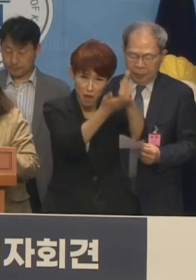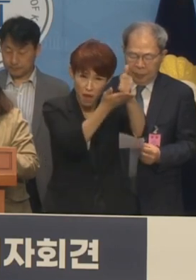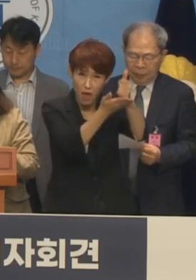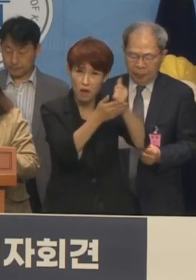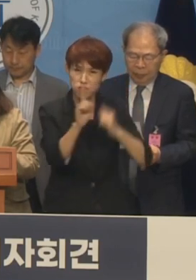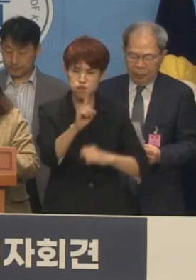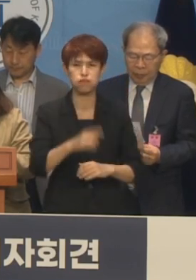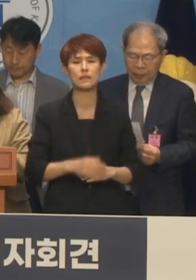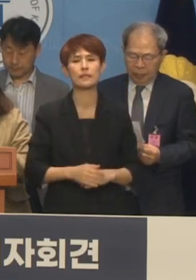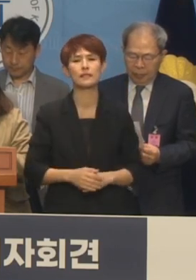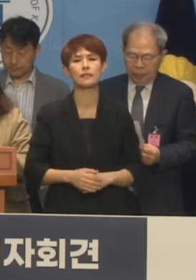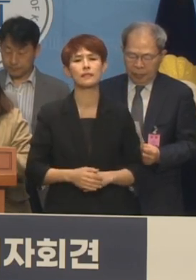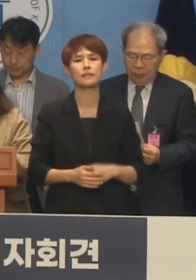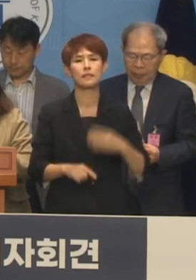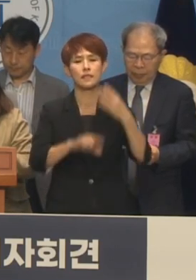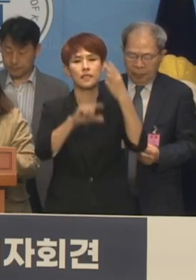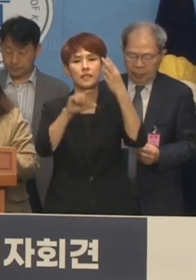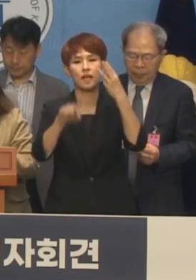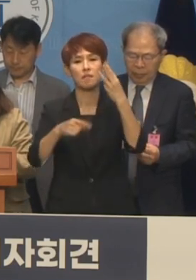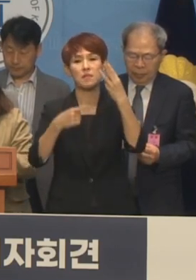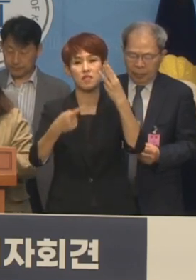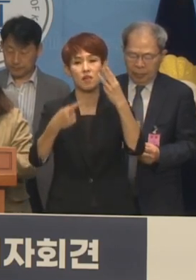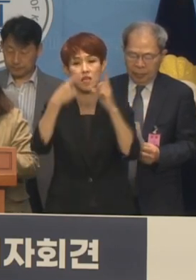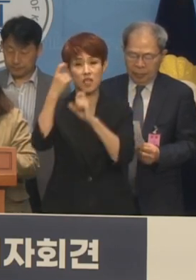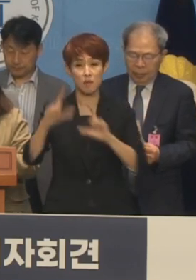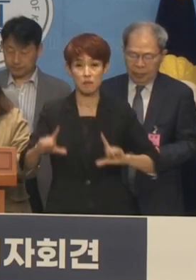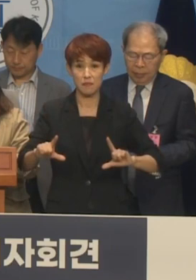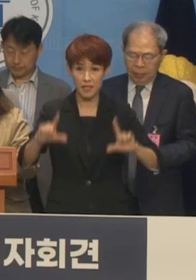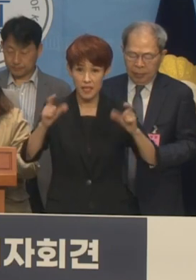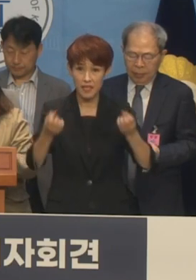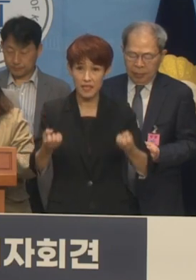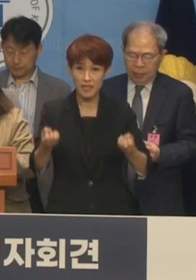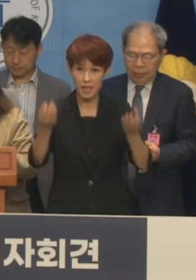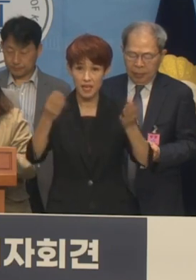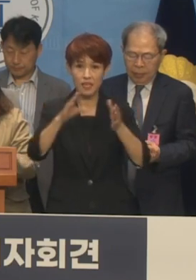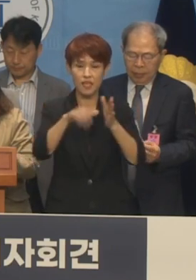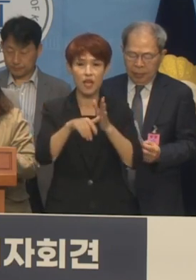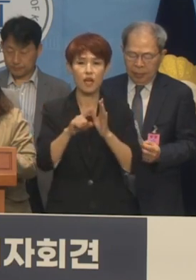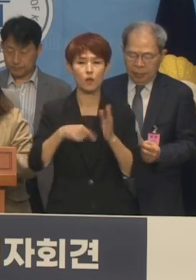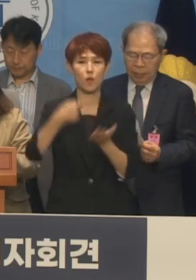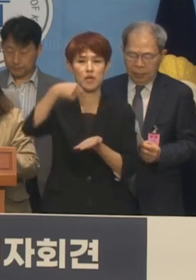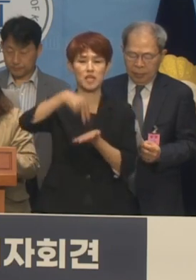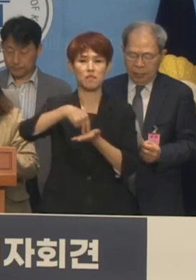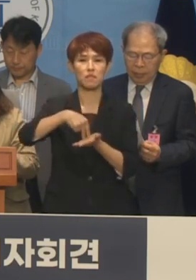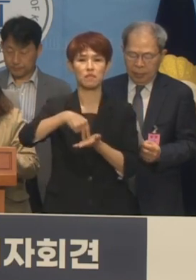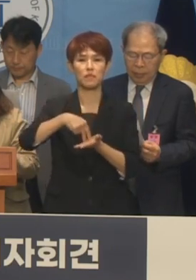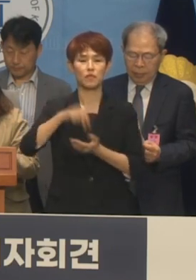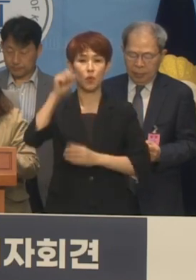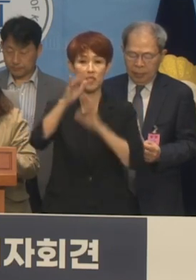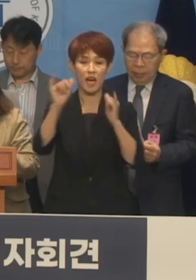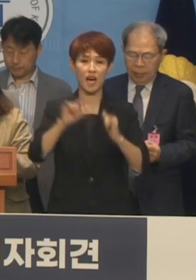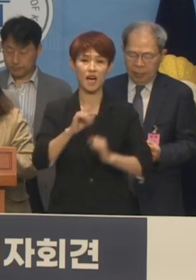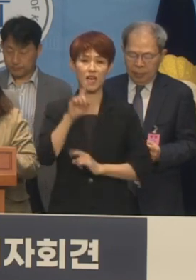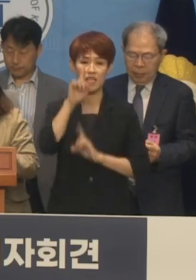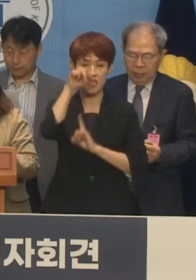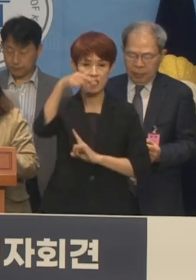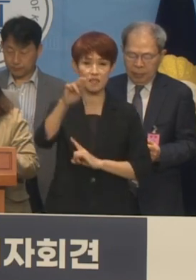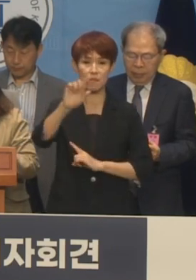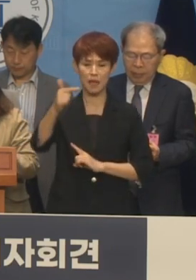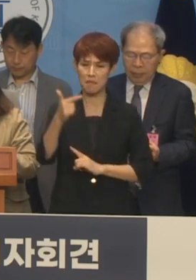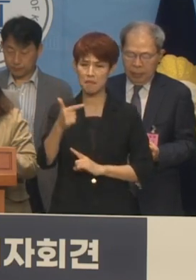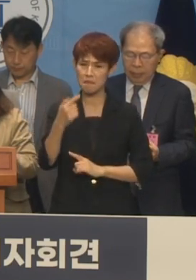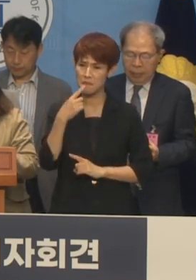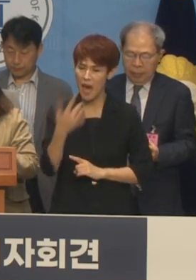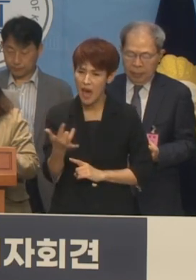시작은 작년 3.1절 기념식 행사장 배경에 장식된 독립운동가들 중에 이승만이 빠졌다는 이유를 들어